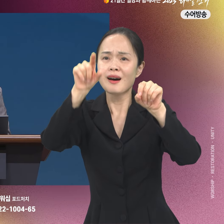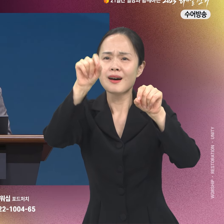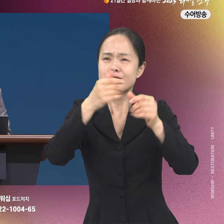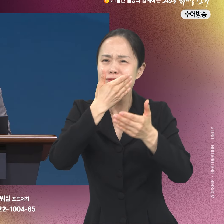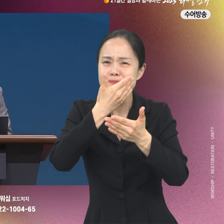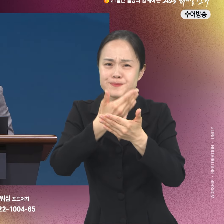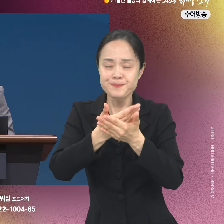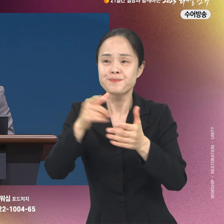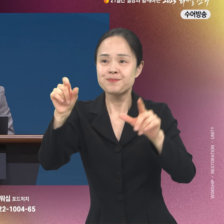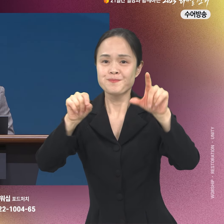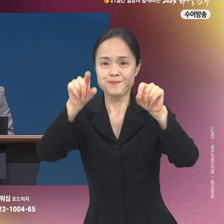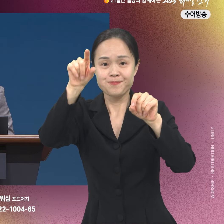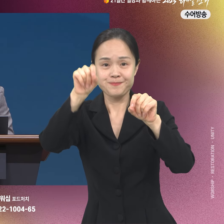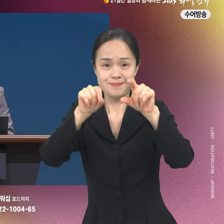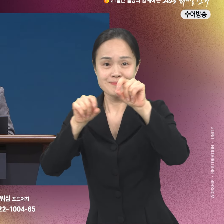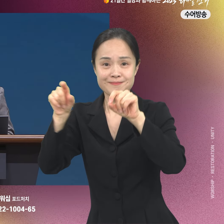됩니다.